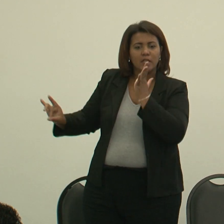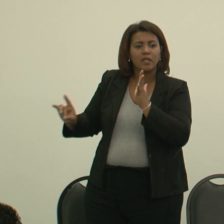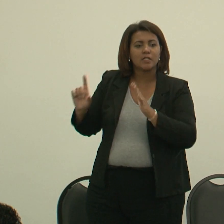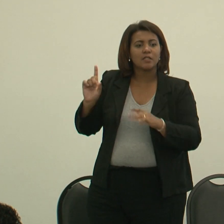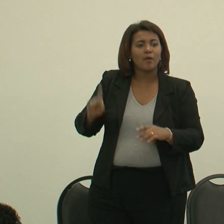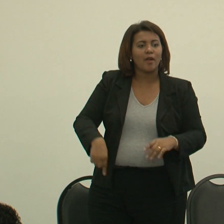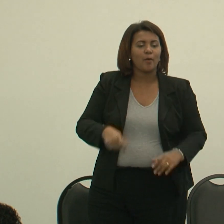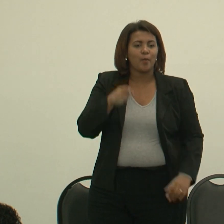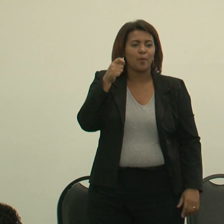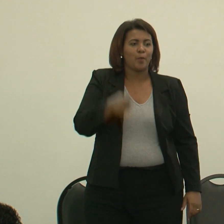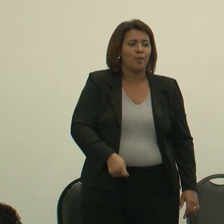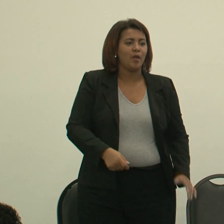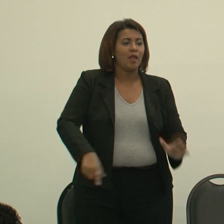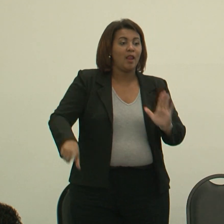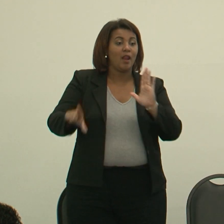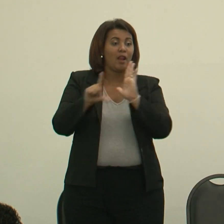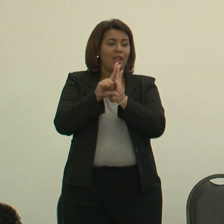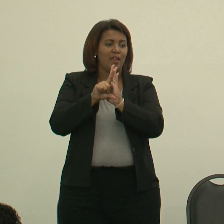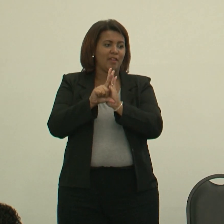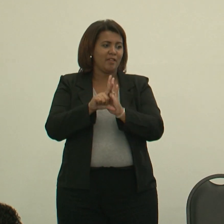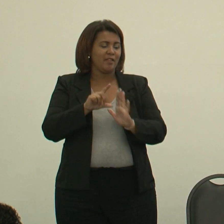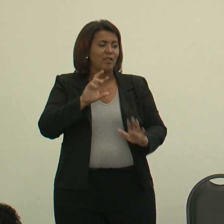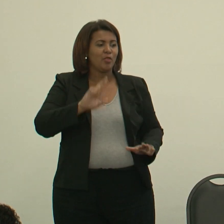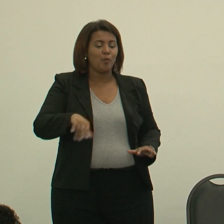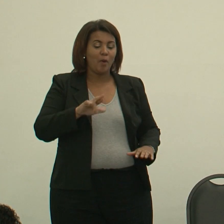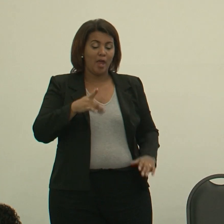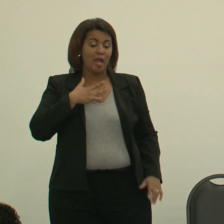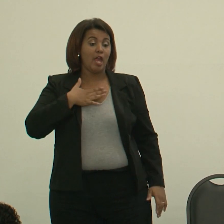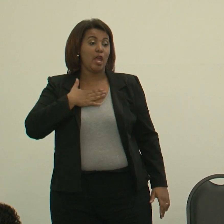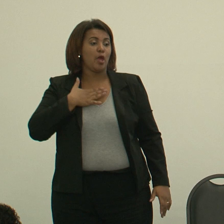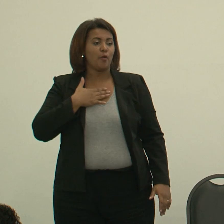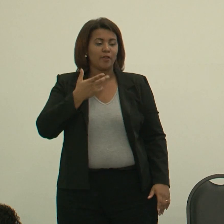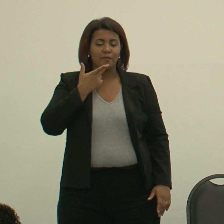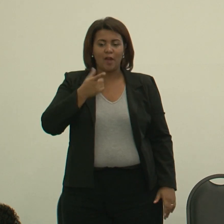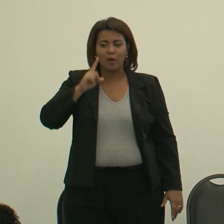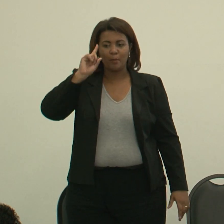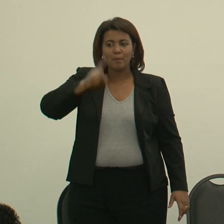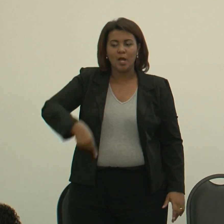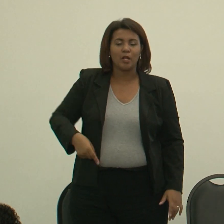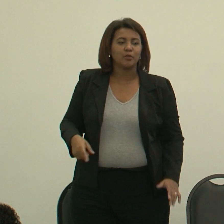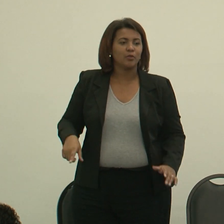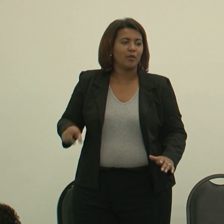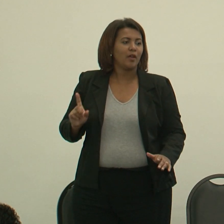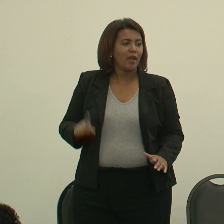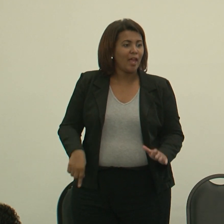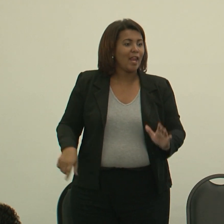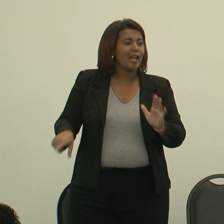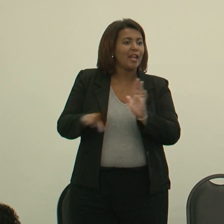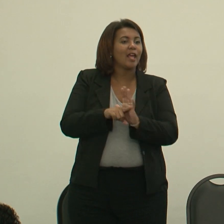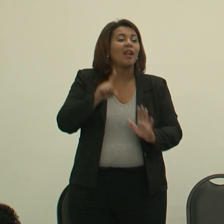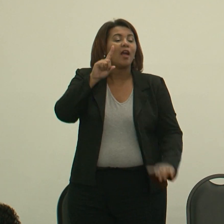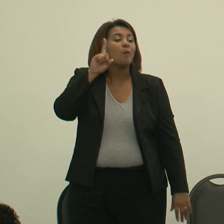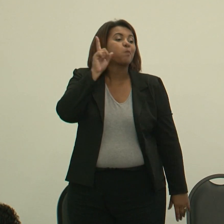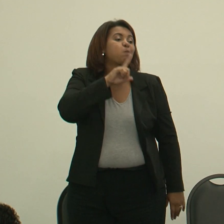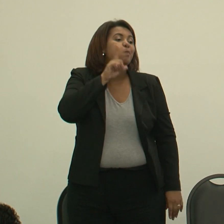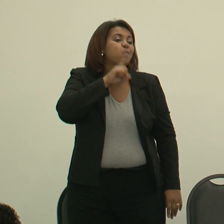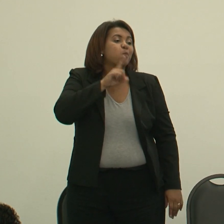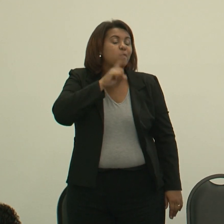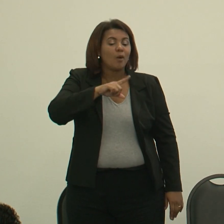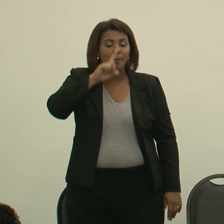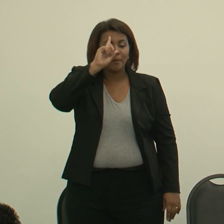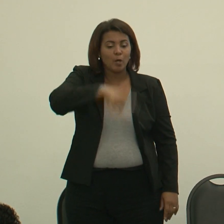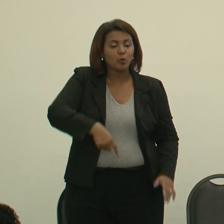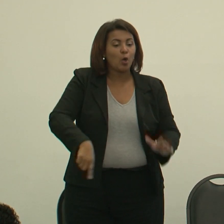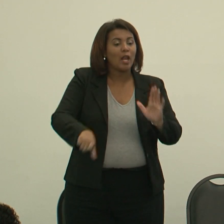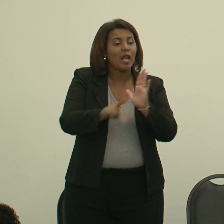por lei. Então, não sou eu que segrego. A lei impõe essa segregação. Historicamente, a gente viu isso nos Estados Unidos. Negros e brancos não